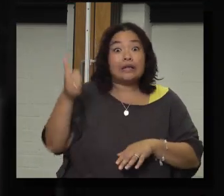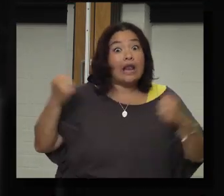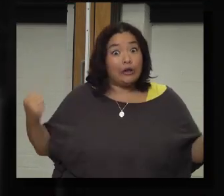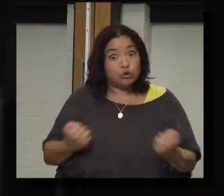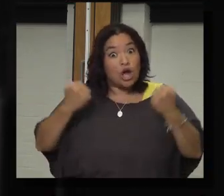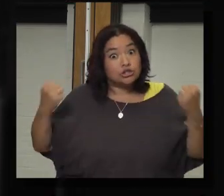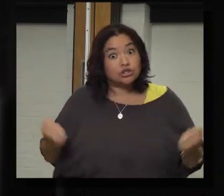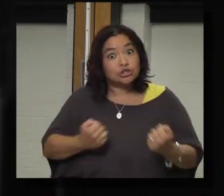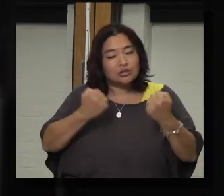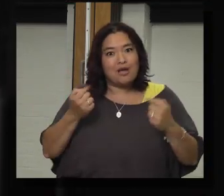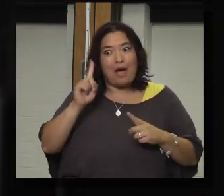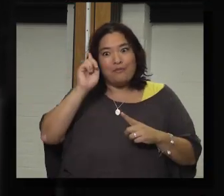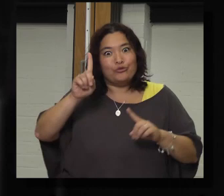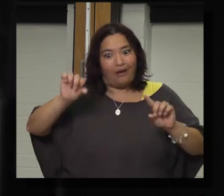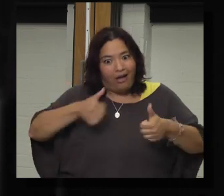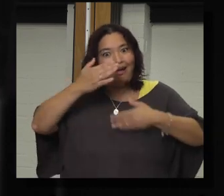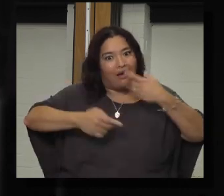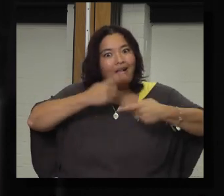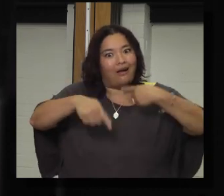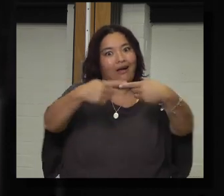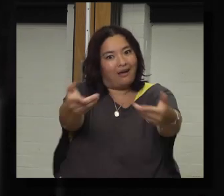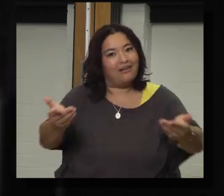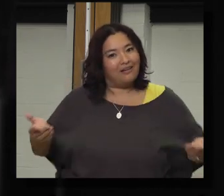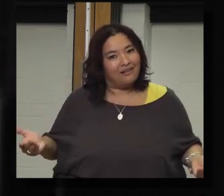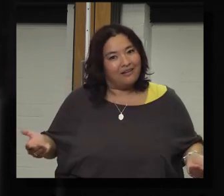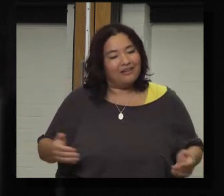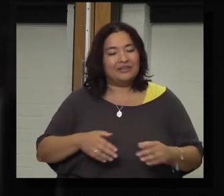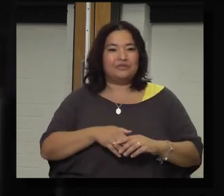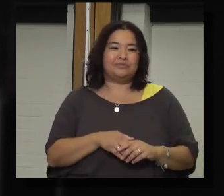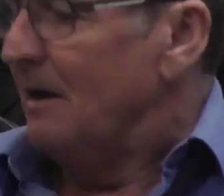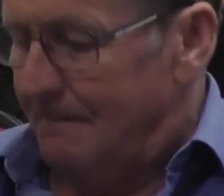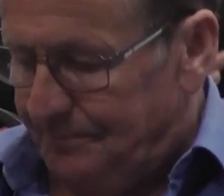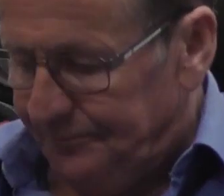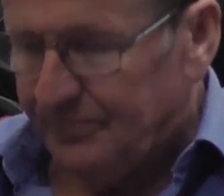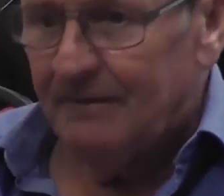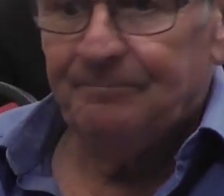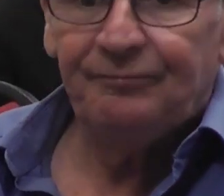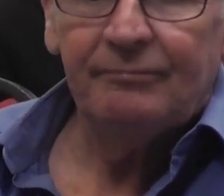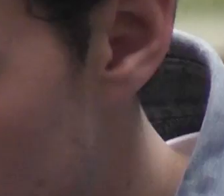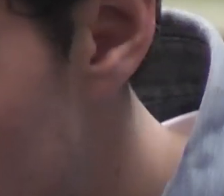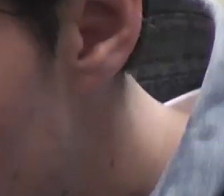steeds, iedereen is enthousiast, maar het moet wel een keer op gang komen.